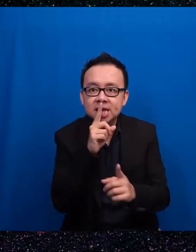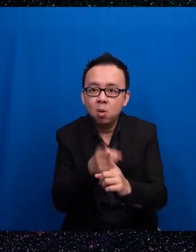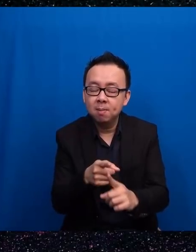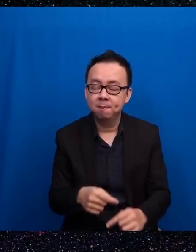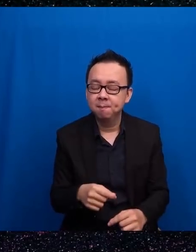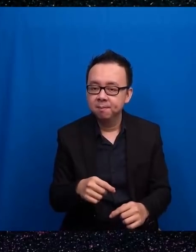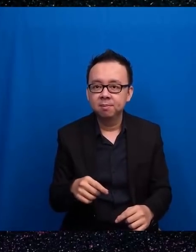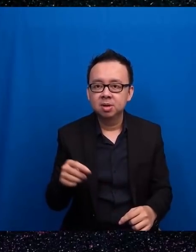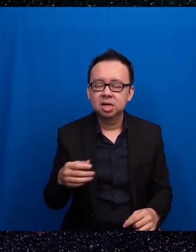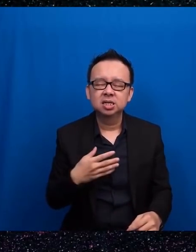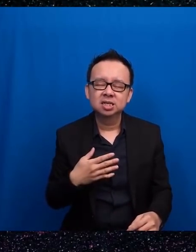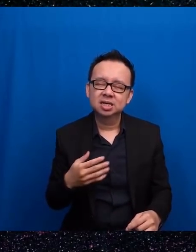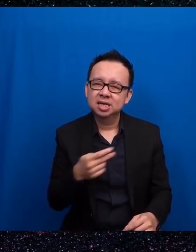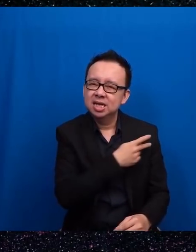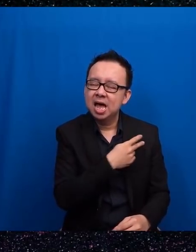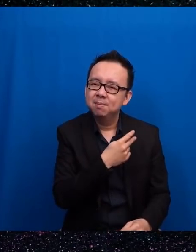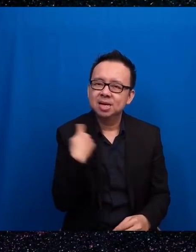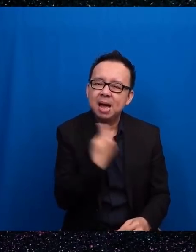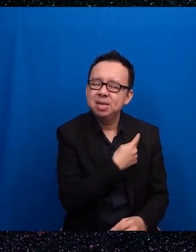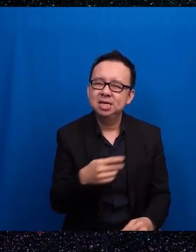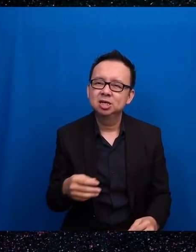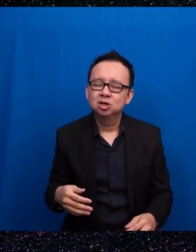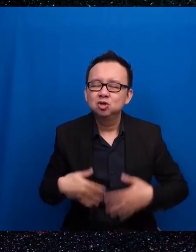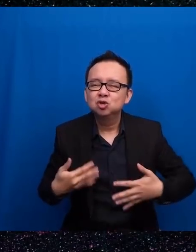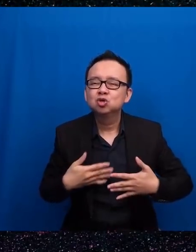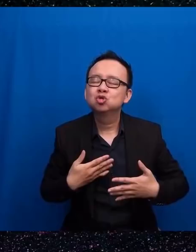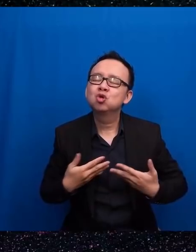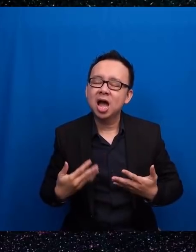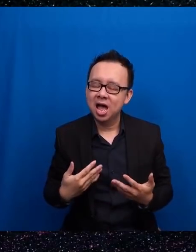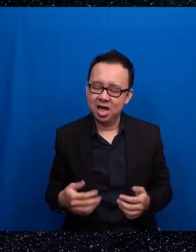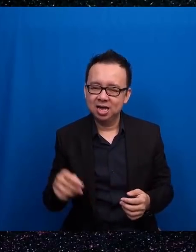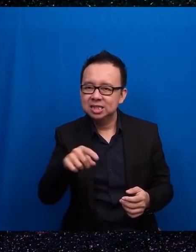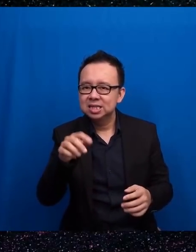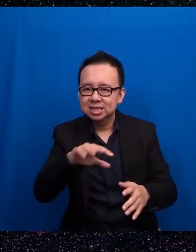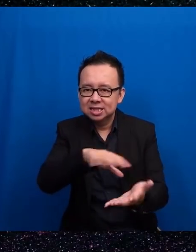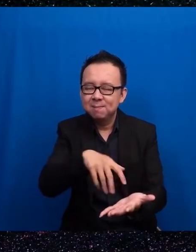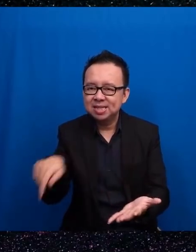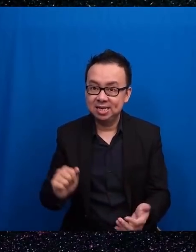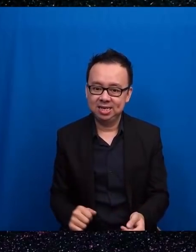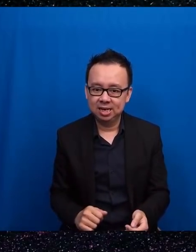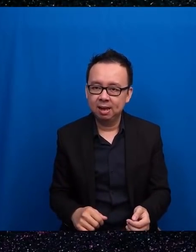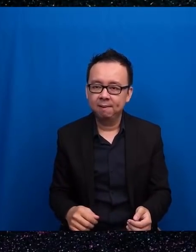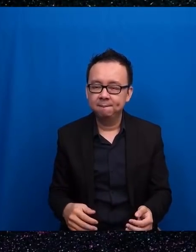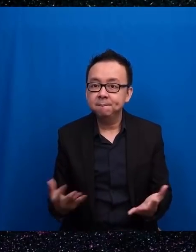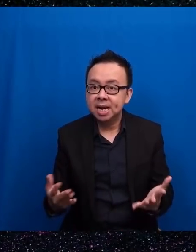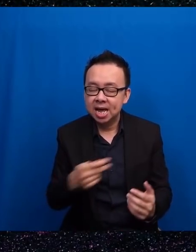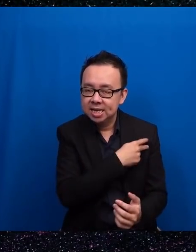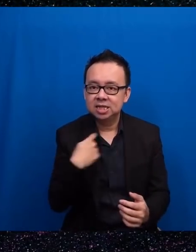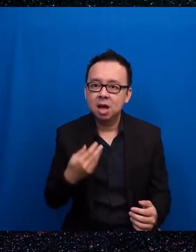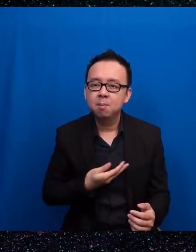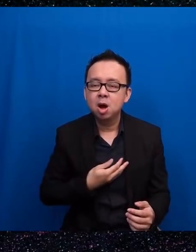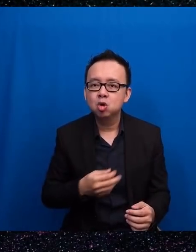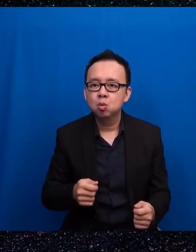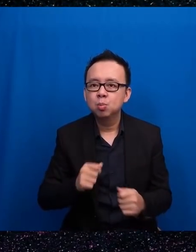this place. Pernah nggak kita mau jual mobil kita, namun ada banyak nostalgia? Kendaraan kita